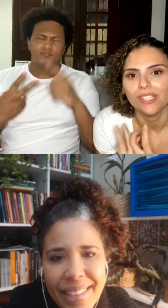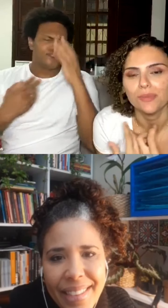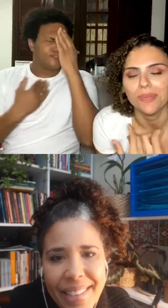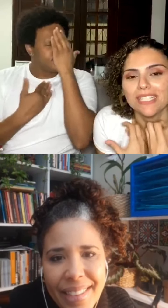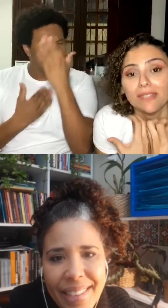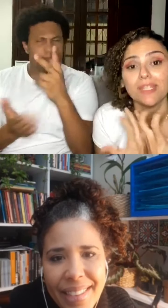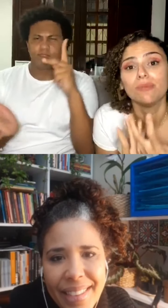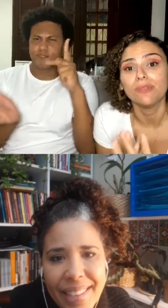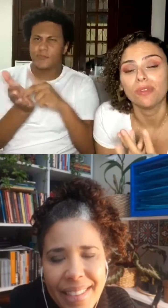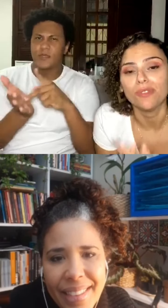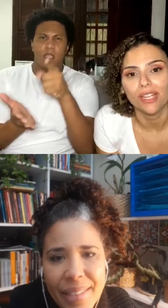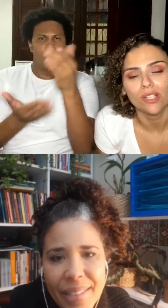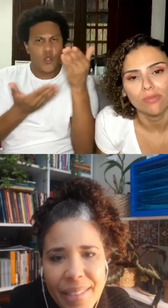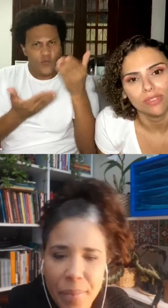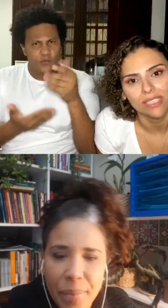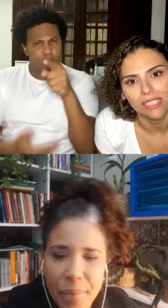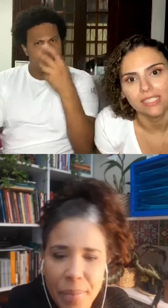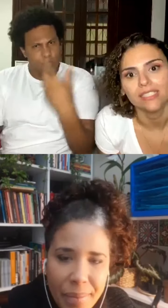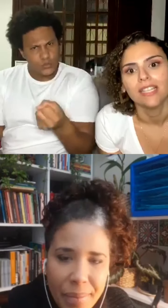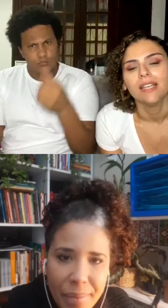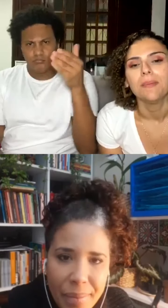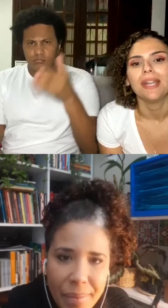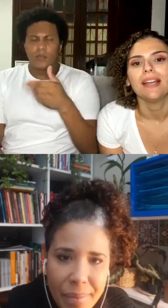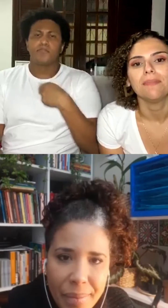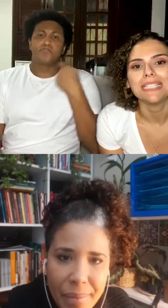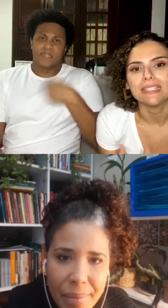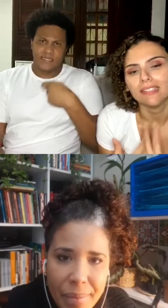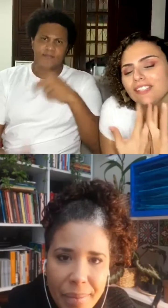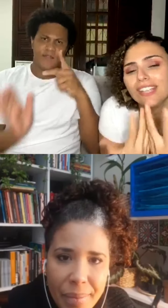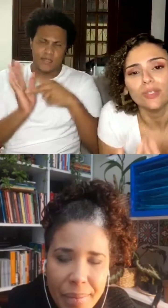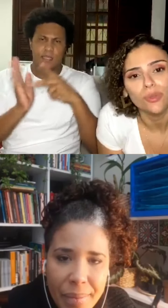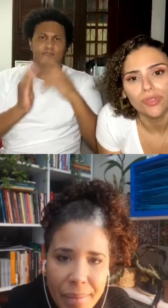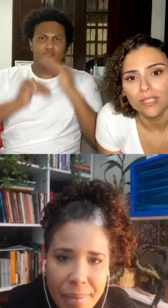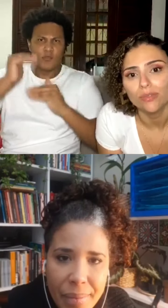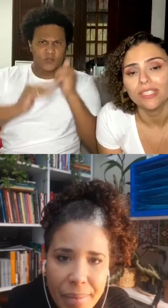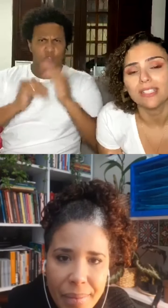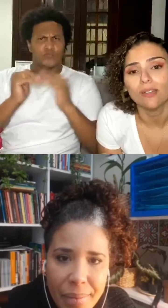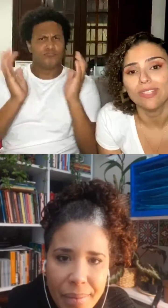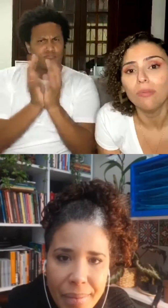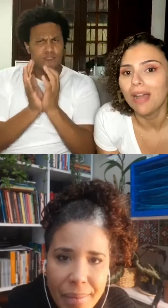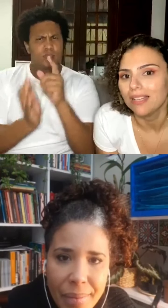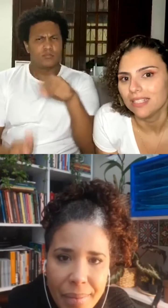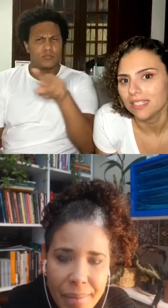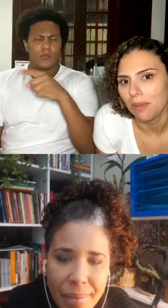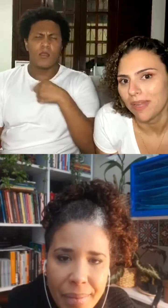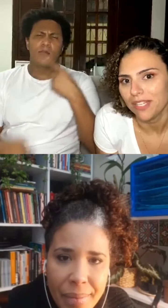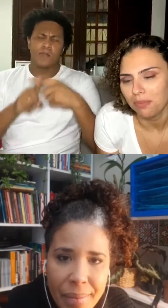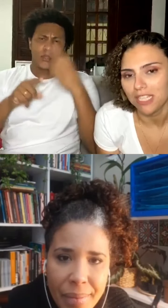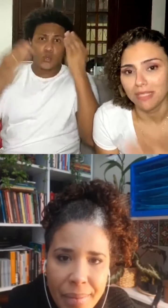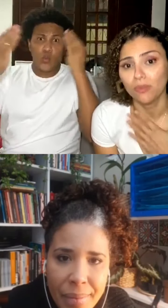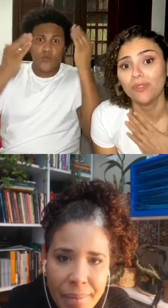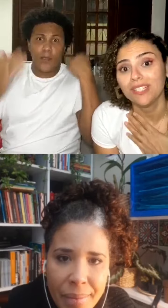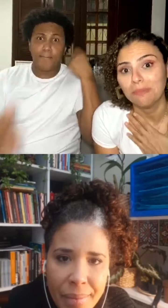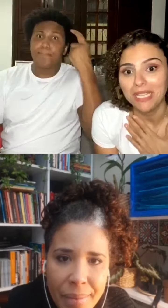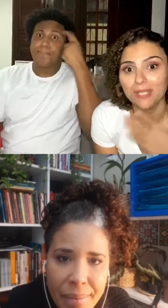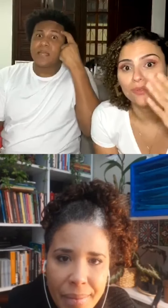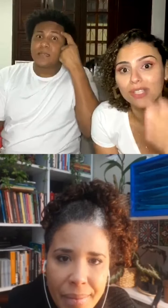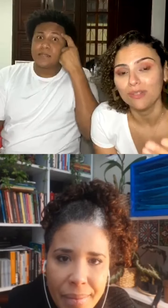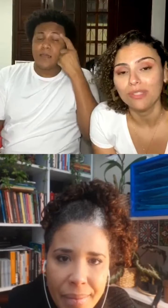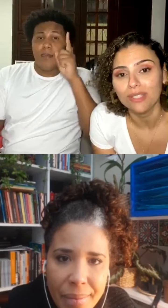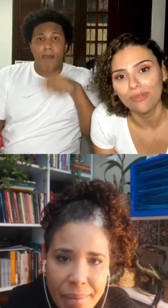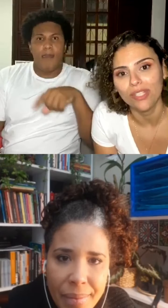gente precisa mesmo de profissionais como vocês para tirar dúvidas que são tão básicas, aparentemente, mas são dúvidas minhas,